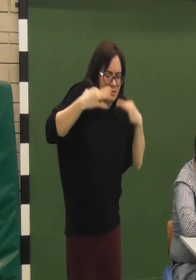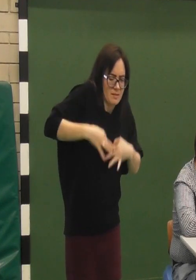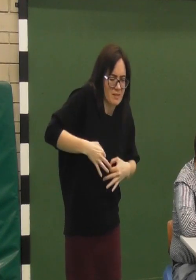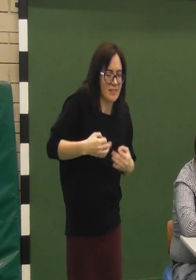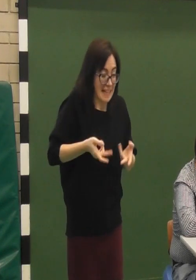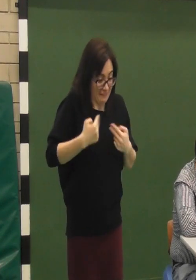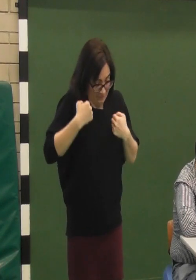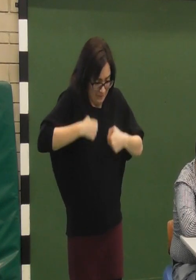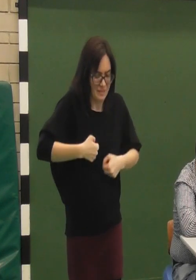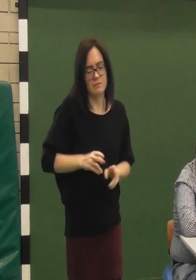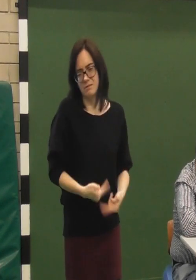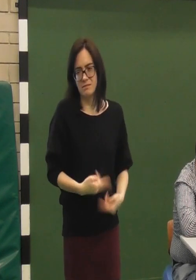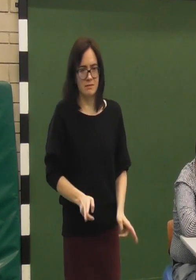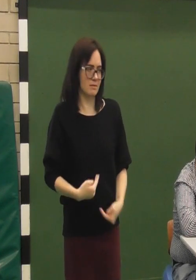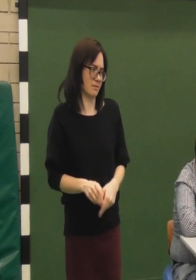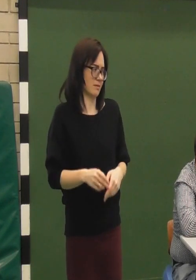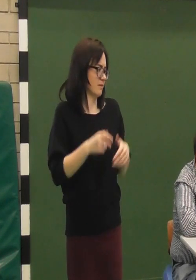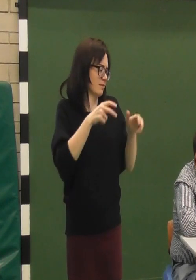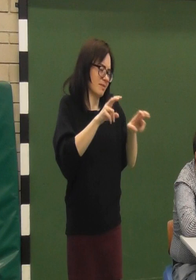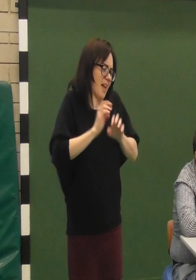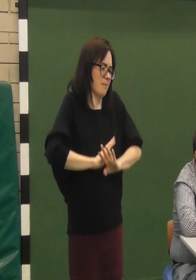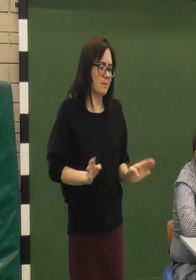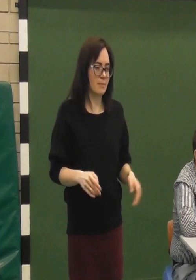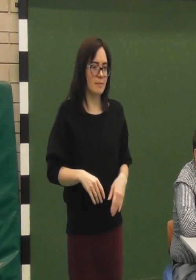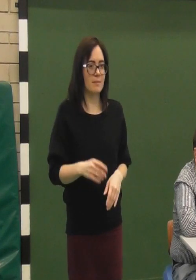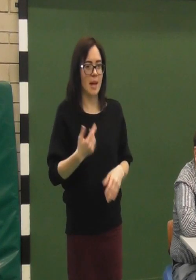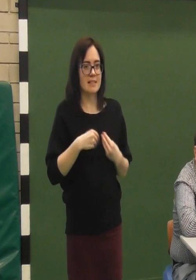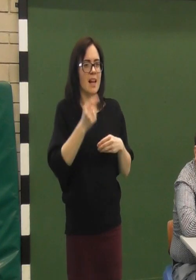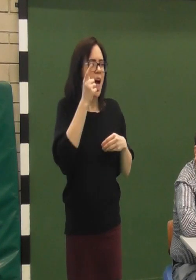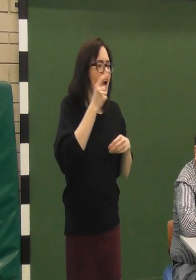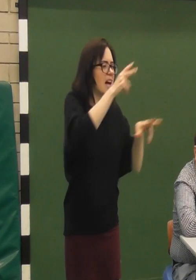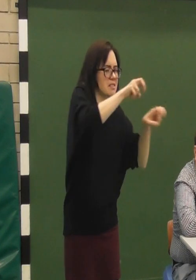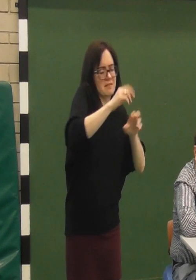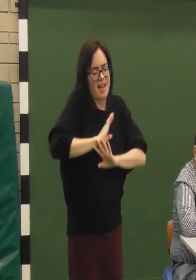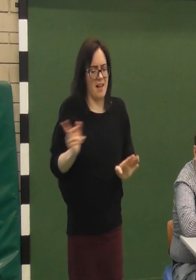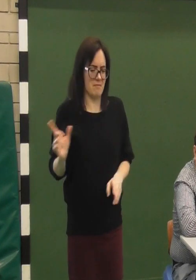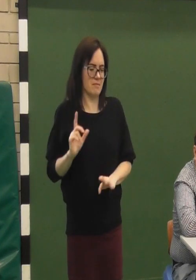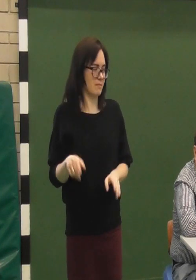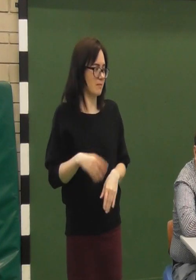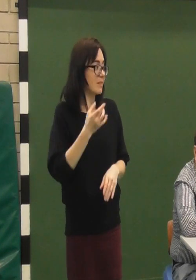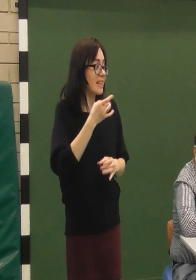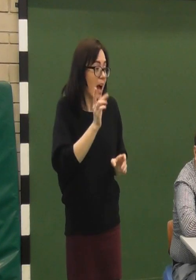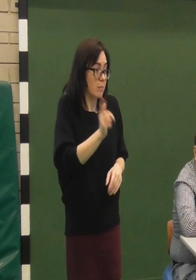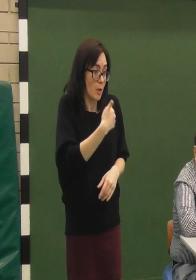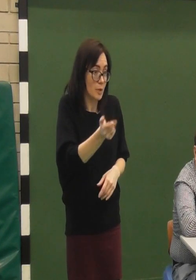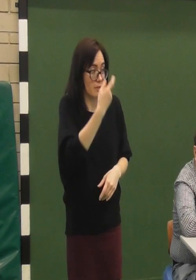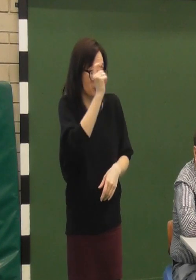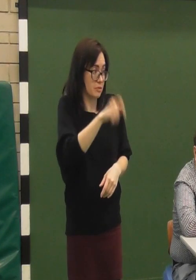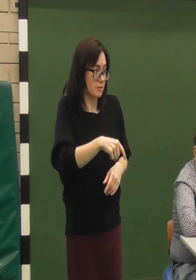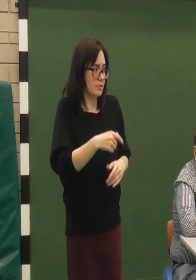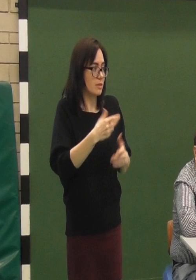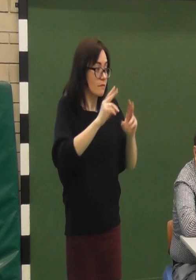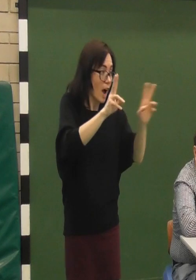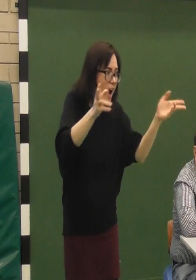semmit sem. Nem is mentünk be egy lakásba sem, ami el volt hagyva. És akkor